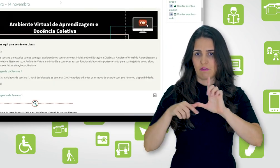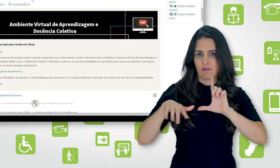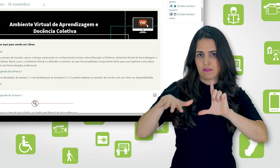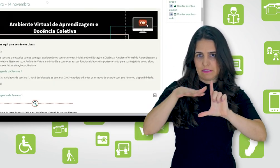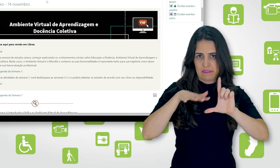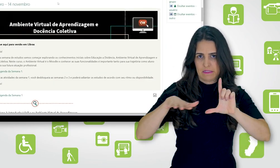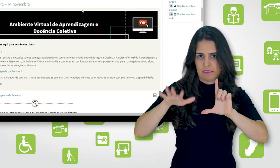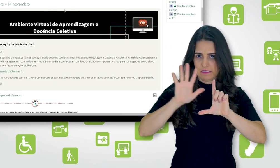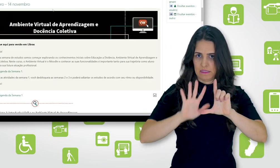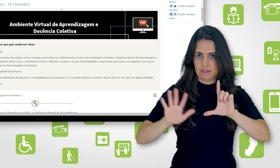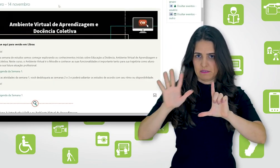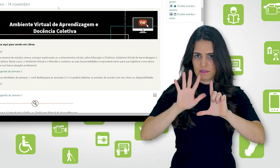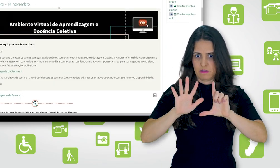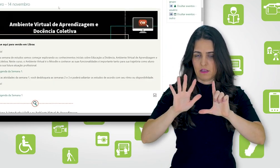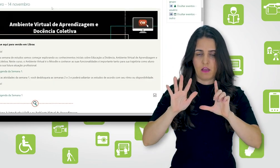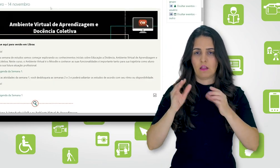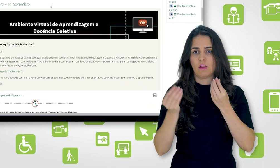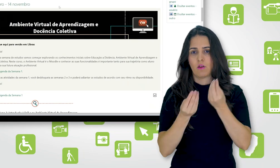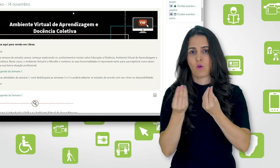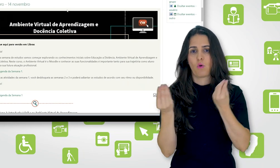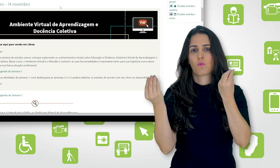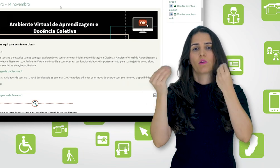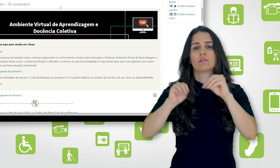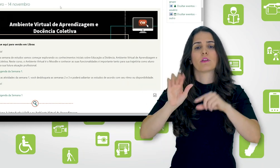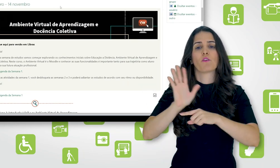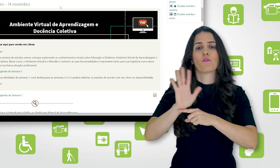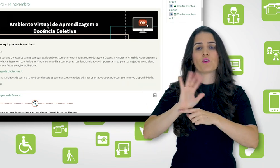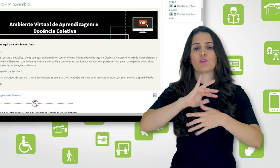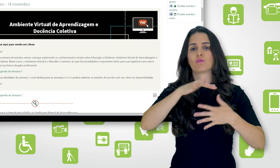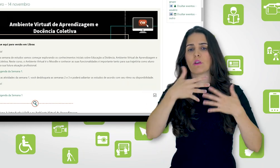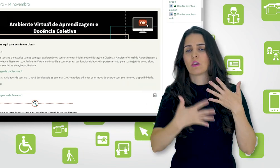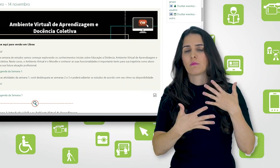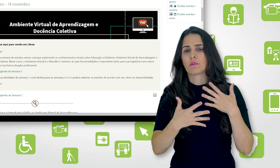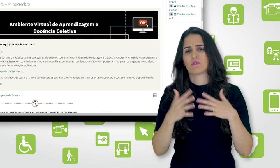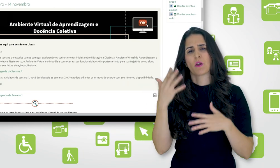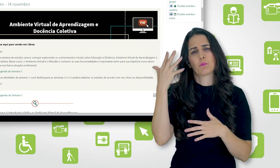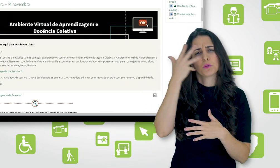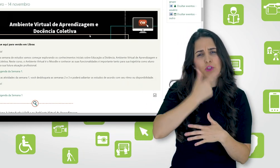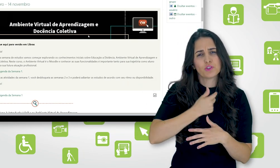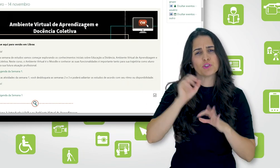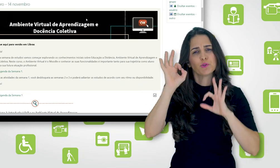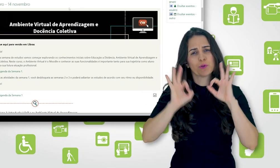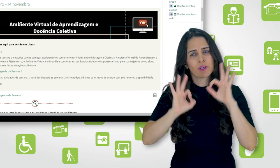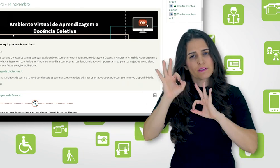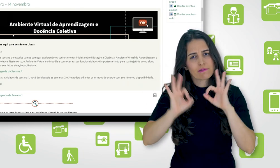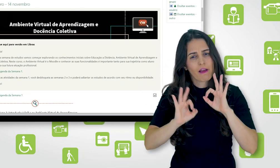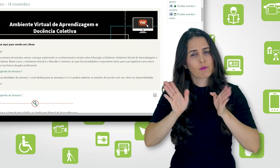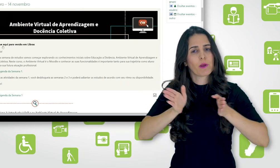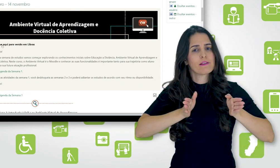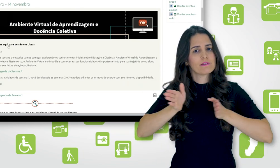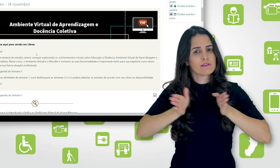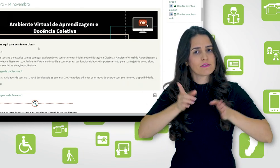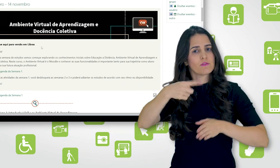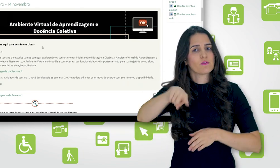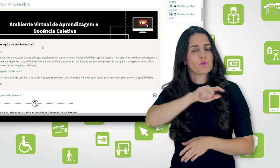de inserção desse recurso para que fique mais organizado e também acessível ao estudante